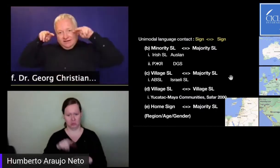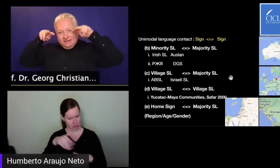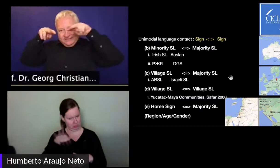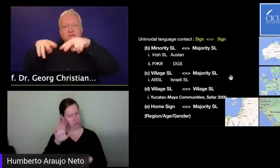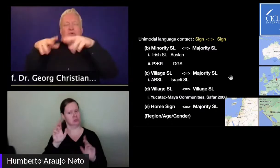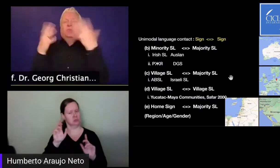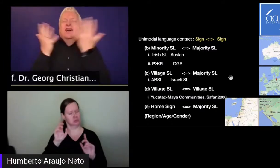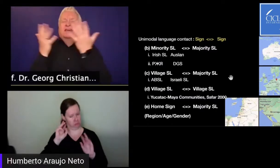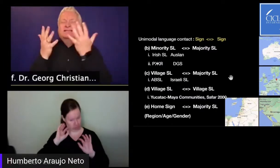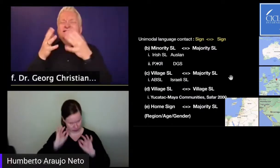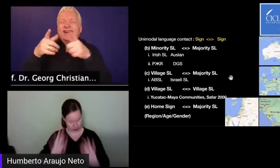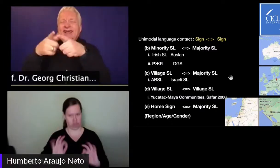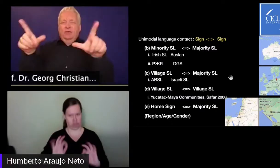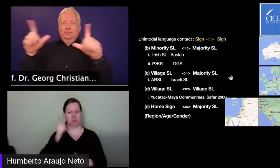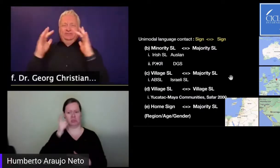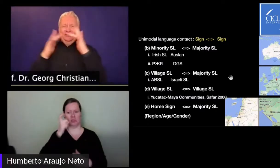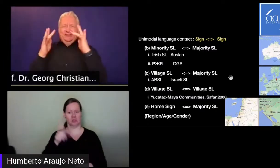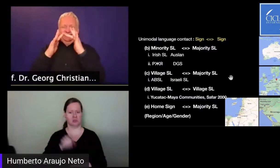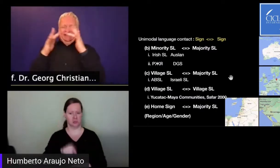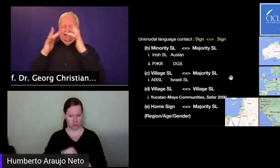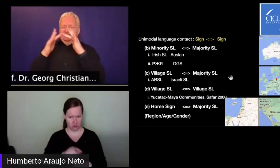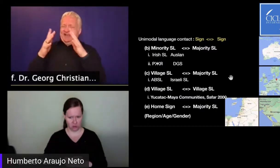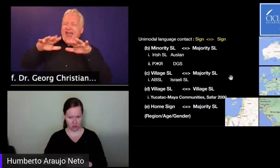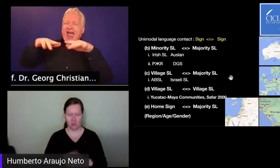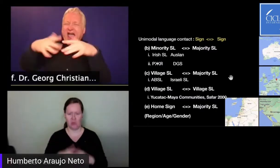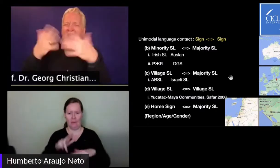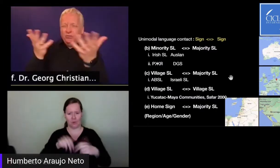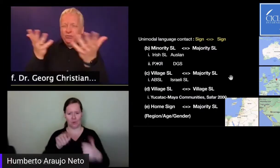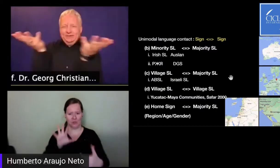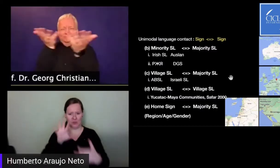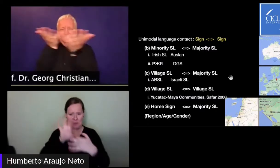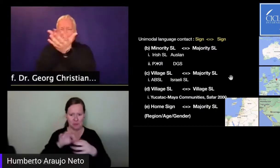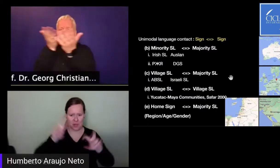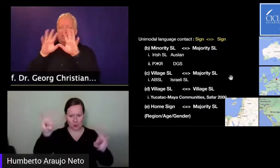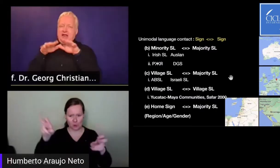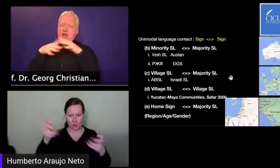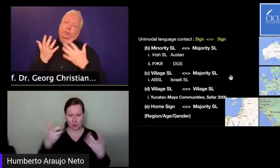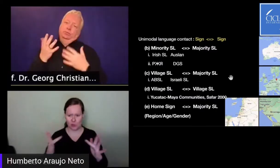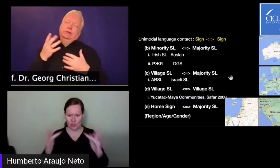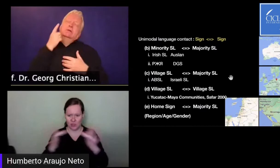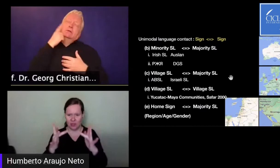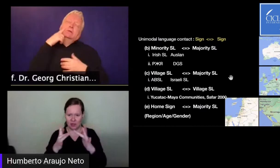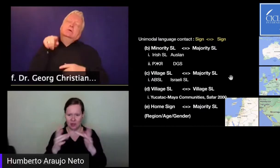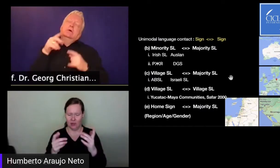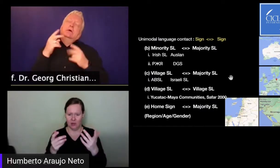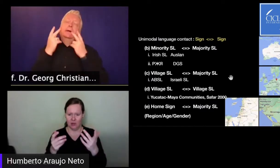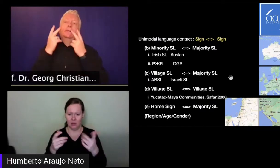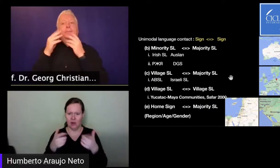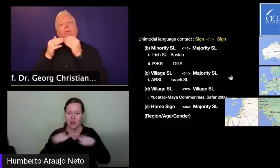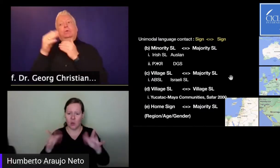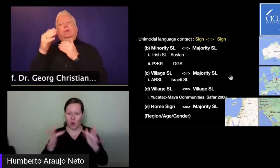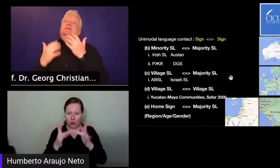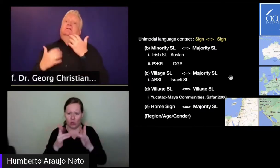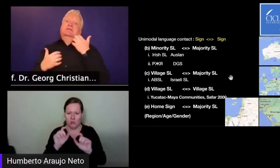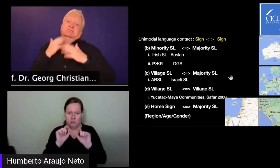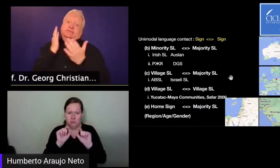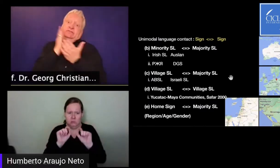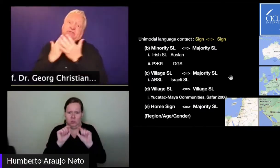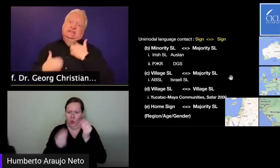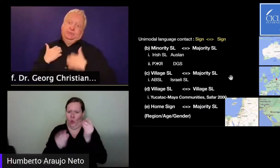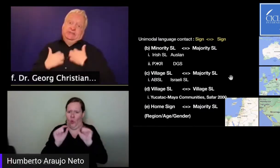Por conta desses contextos bem particulares, muitas vezes o surdo acaba introjetando mais de um sistema